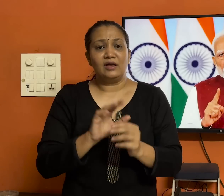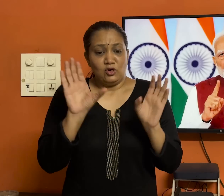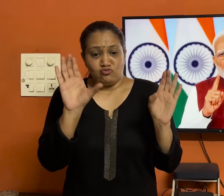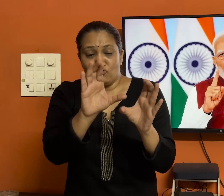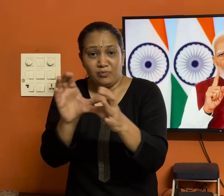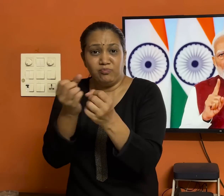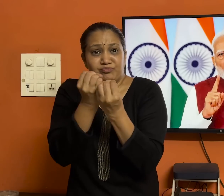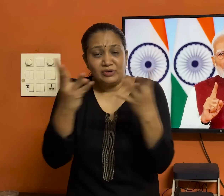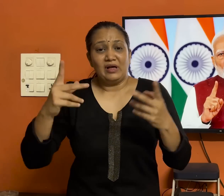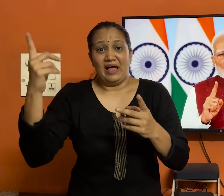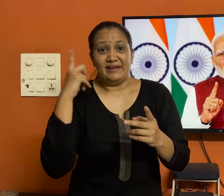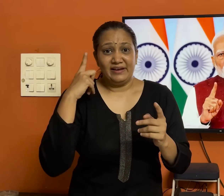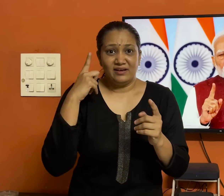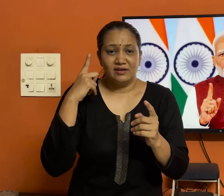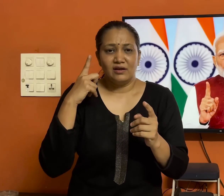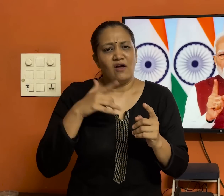आतंक के आकाओं को